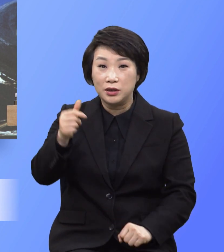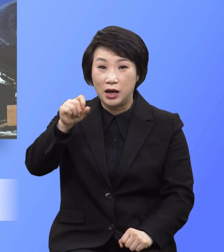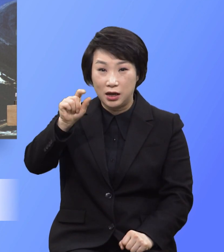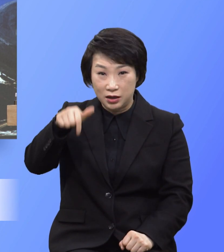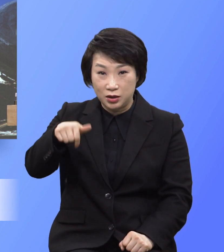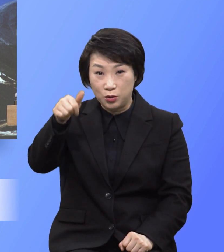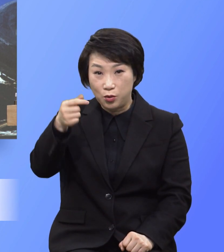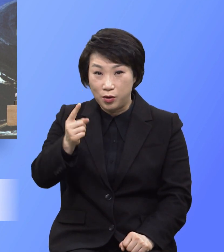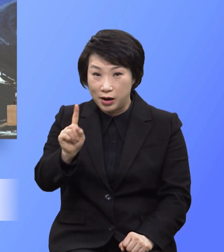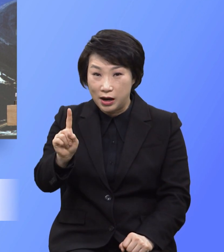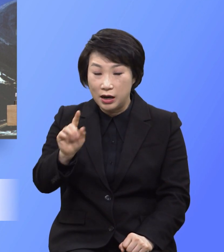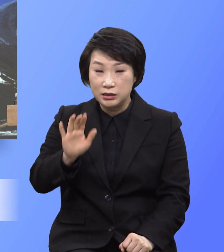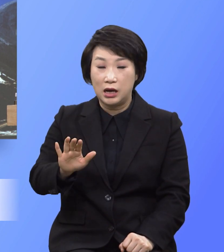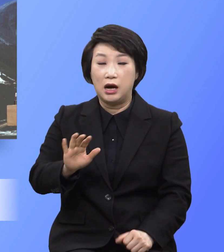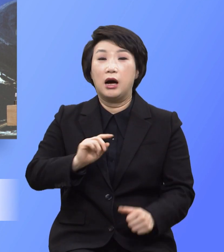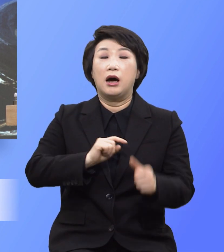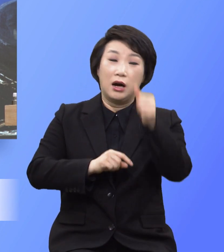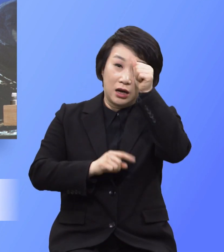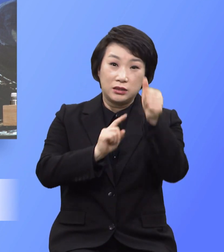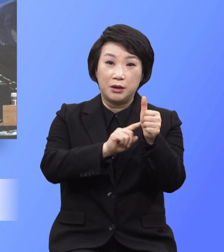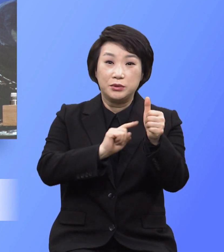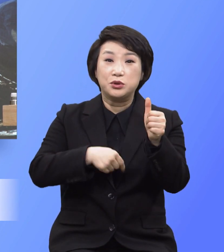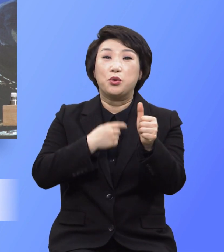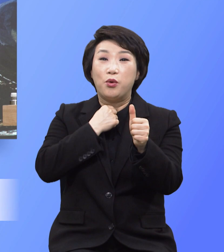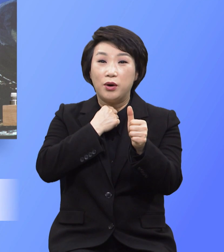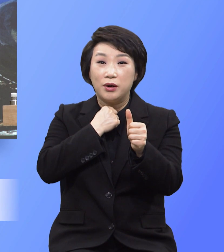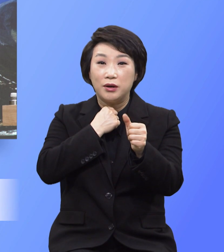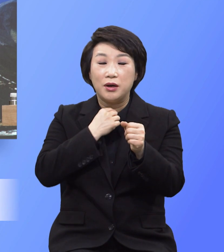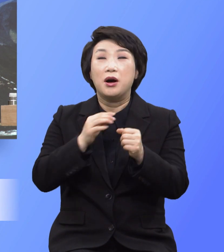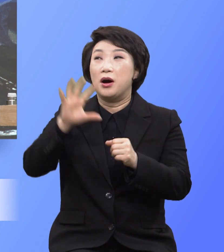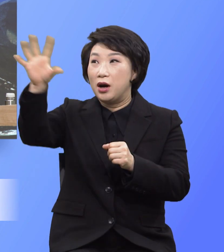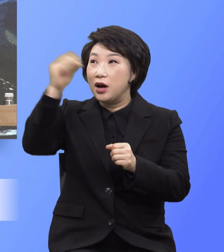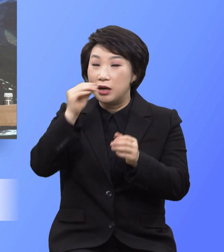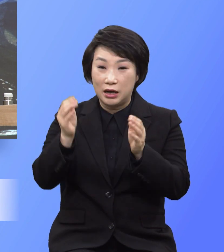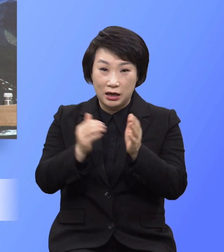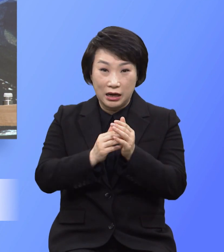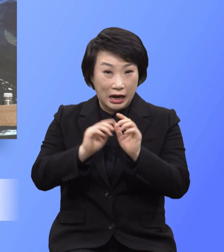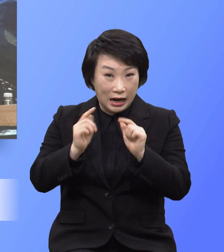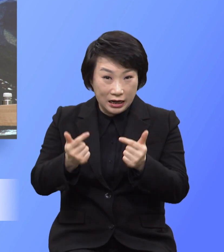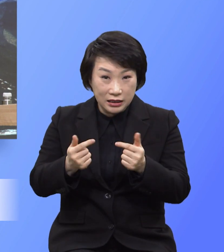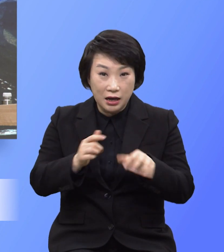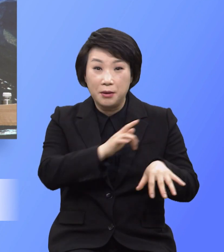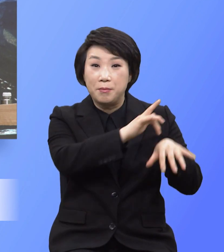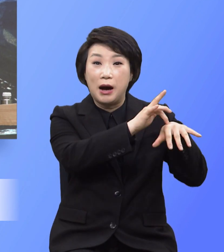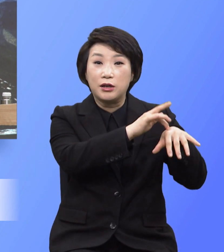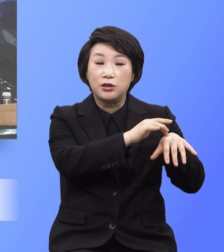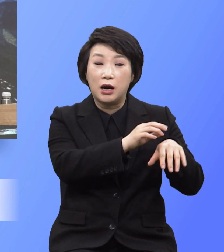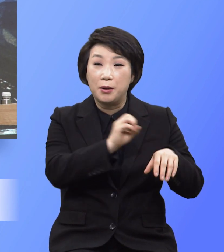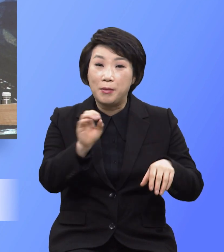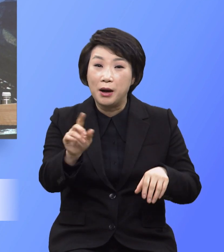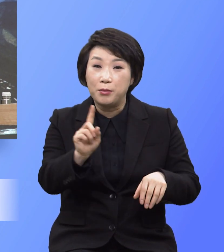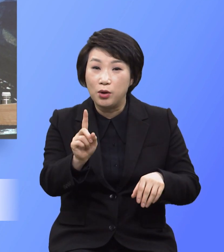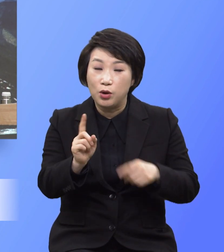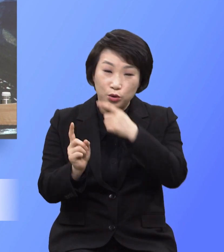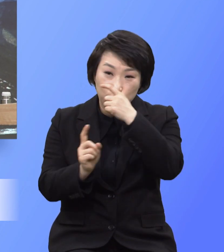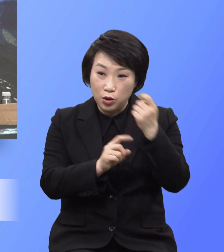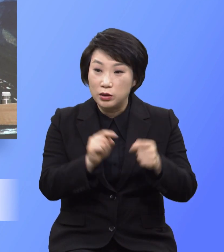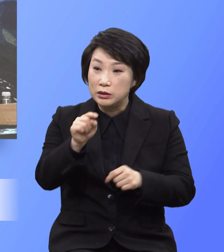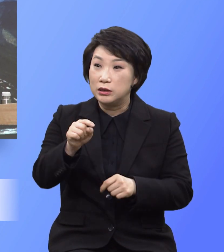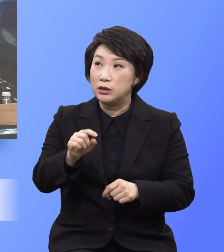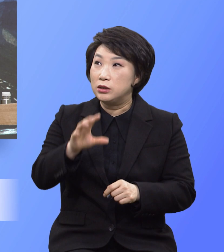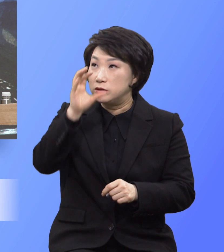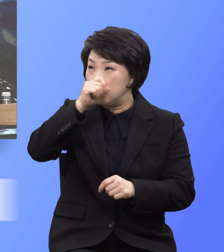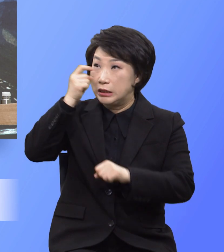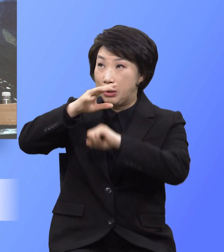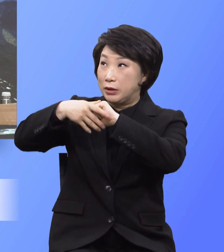스스로 자원해서 먹은 것이 아니라 마귀가 먹으면 내가 눈이